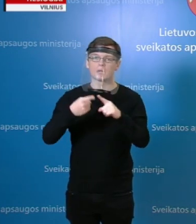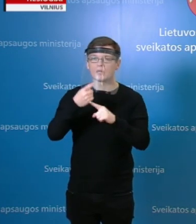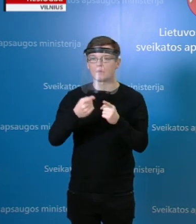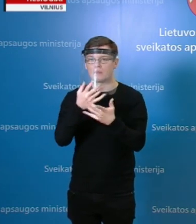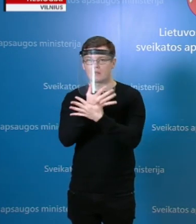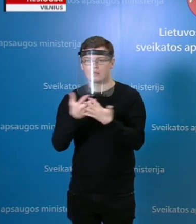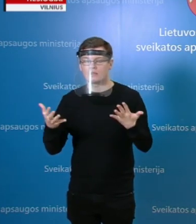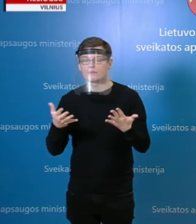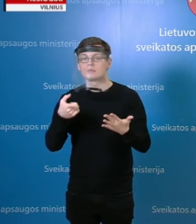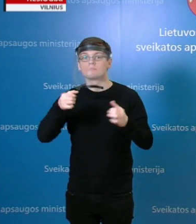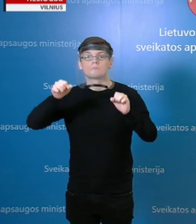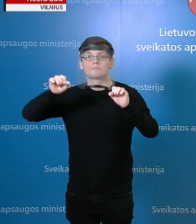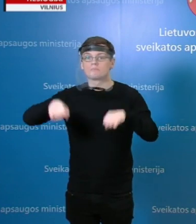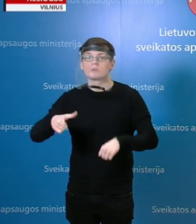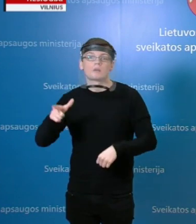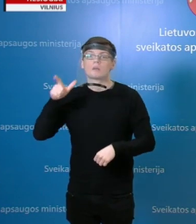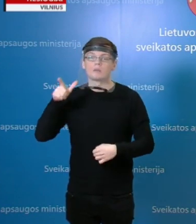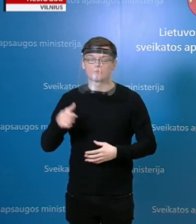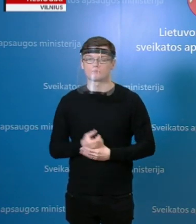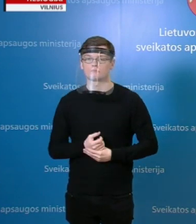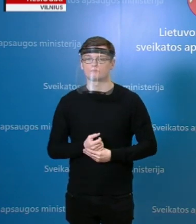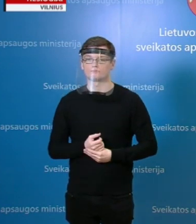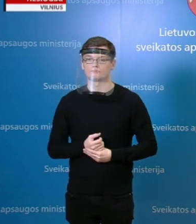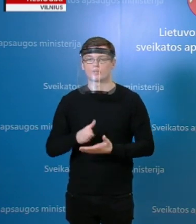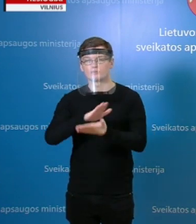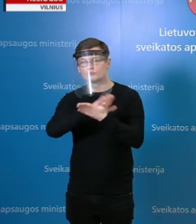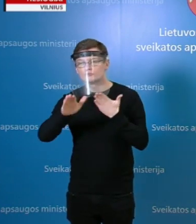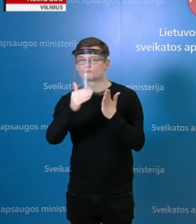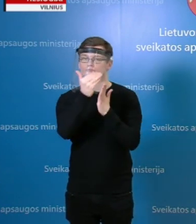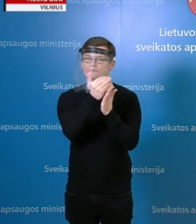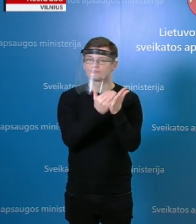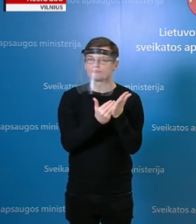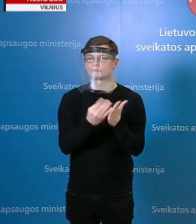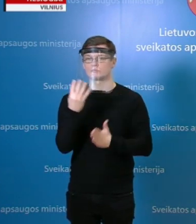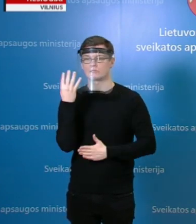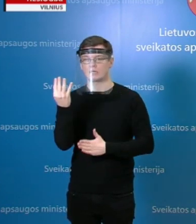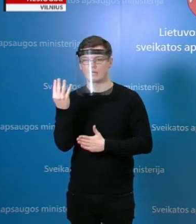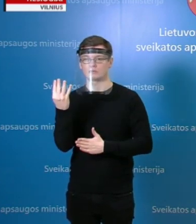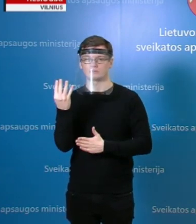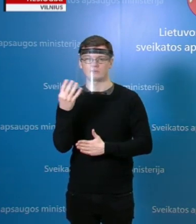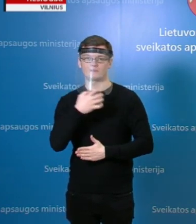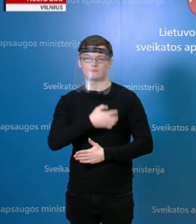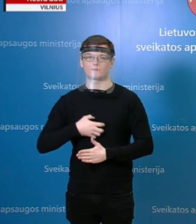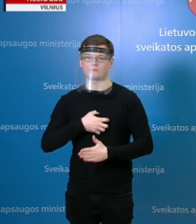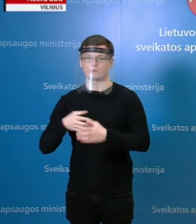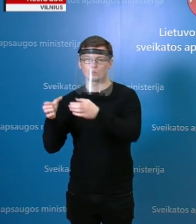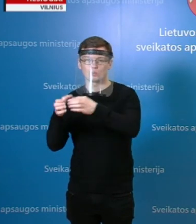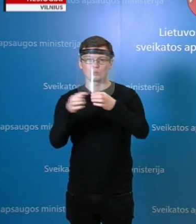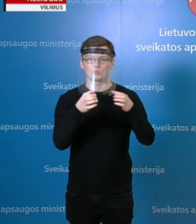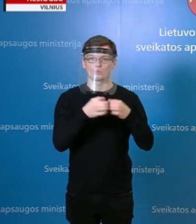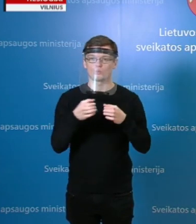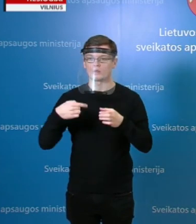kurios yra išgrynintos ir suskirstytos į tokias keturias pagrindines grupes, kurias aš